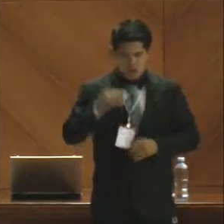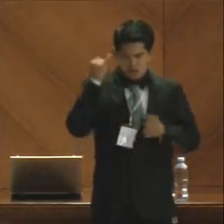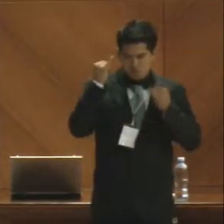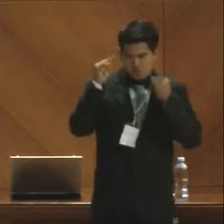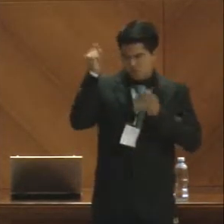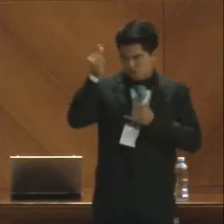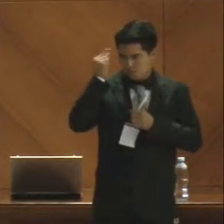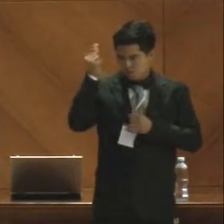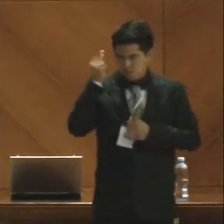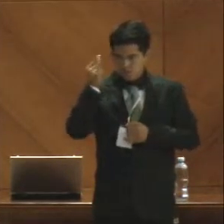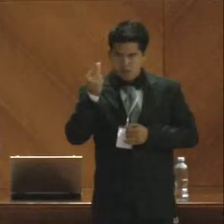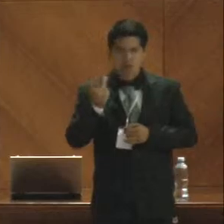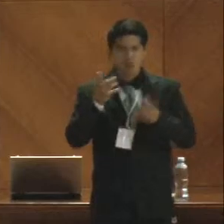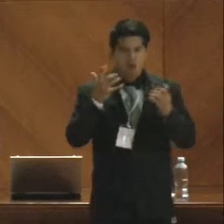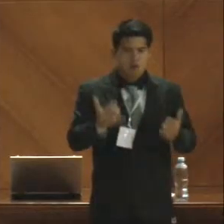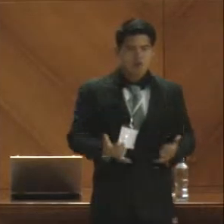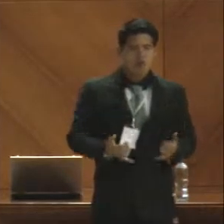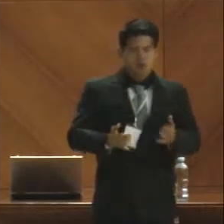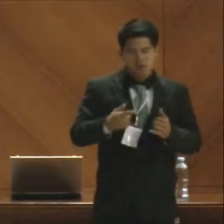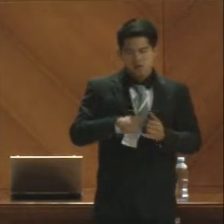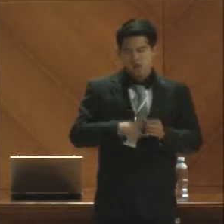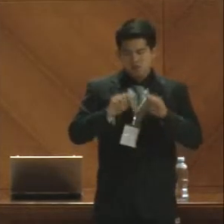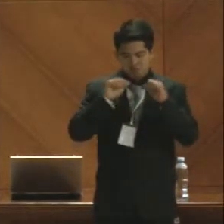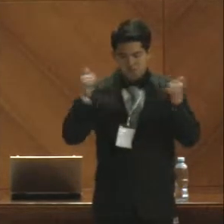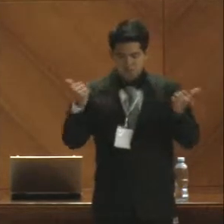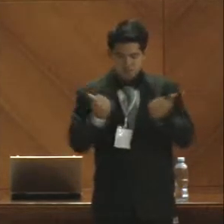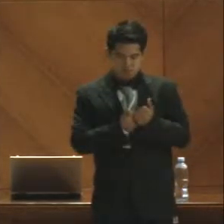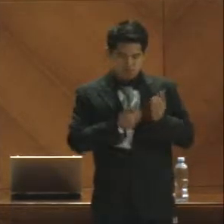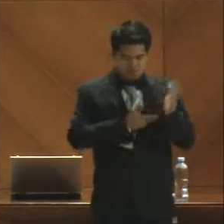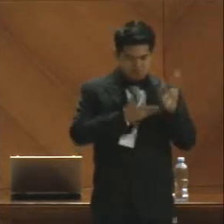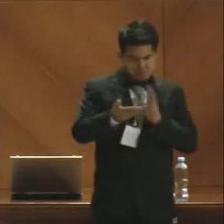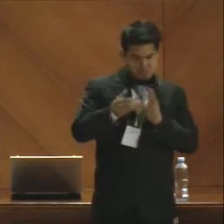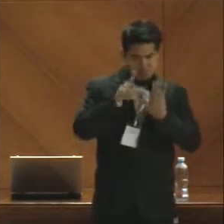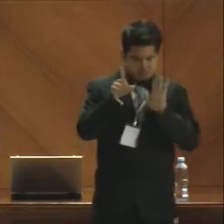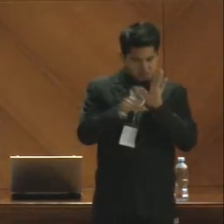en el Código de Ingenios que está ahorita en la Asamblea. ¿Por qué? Por varios motivos.